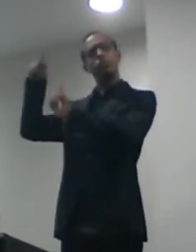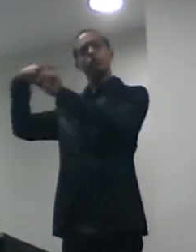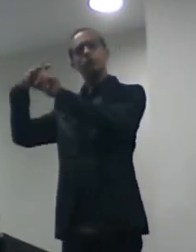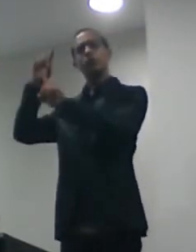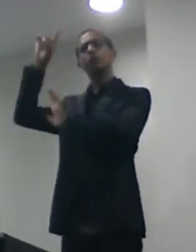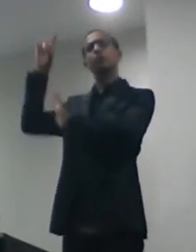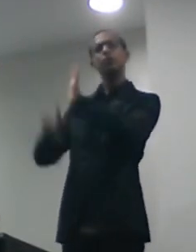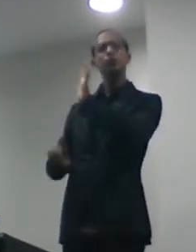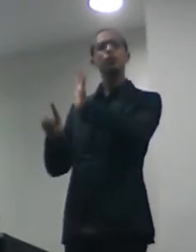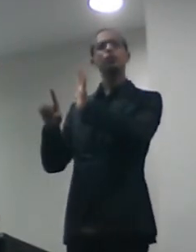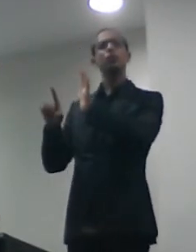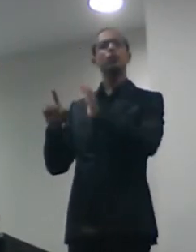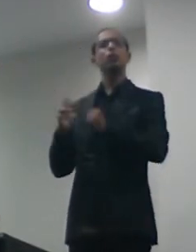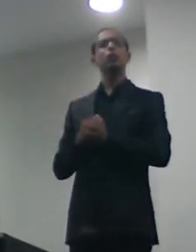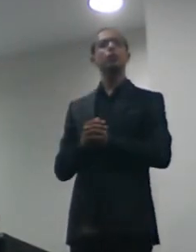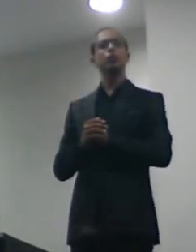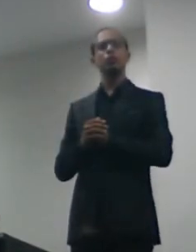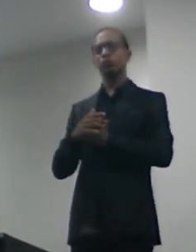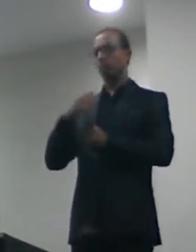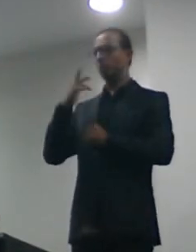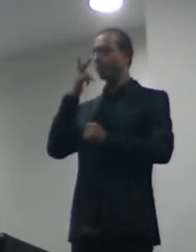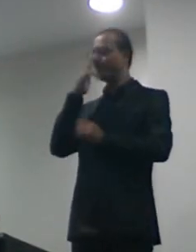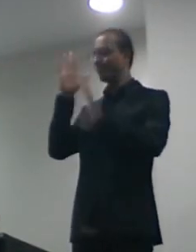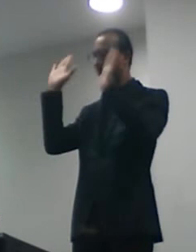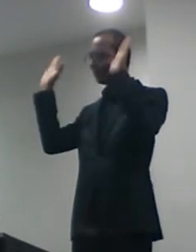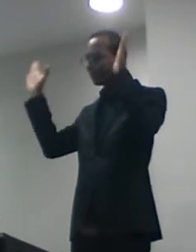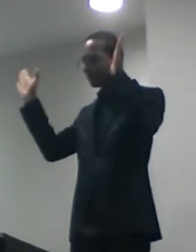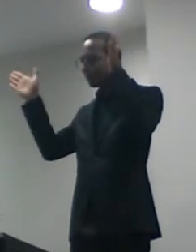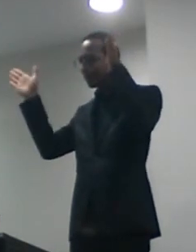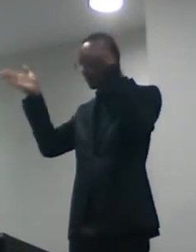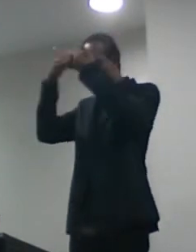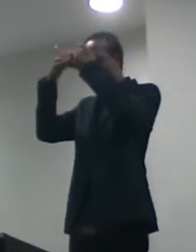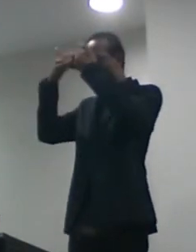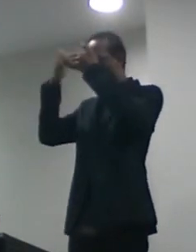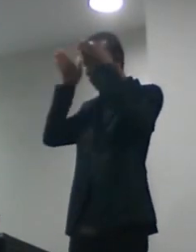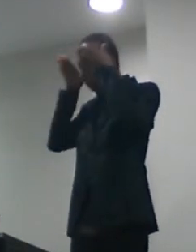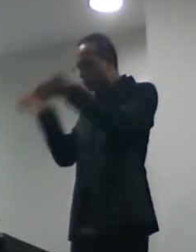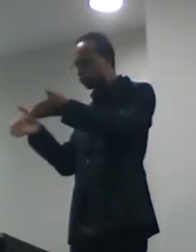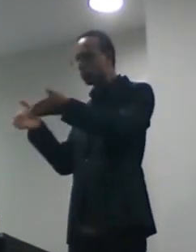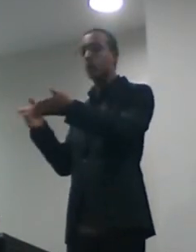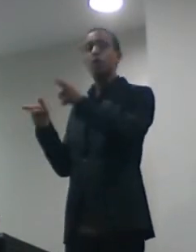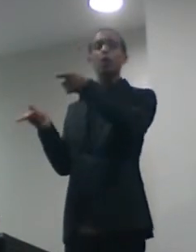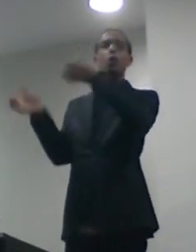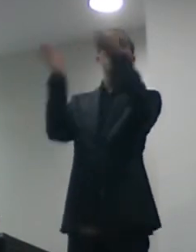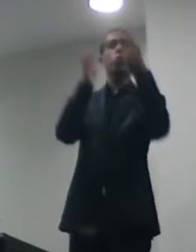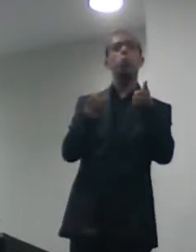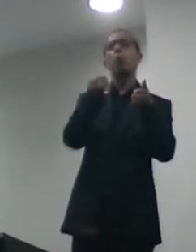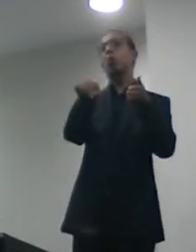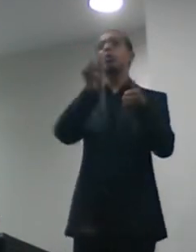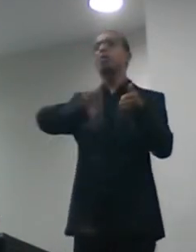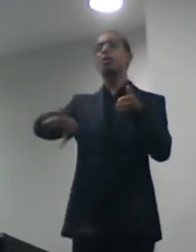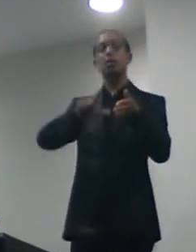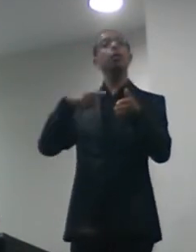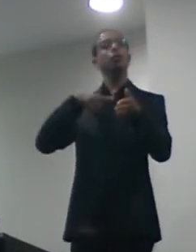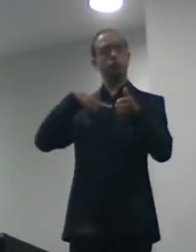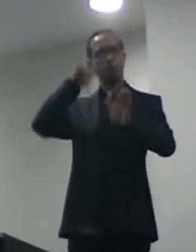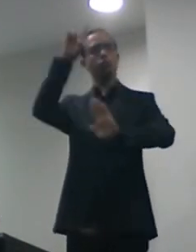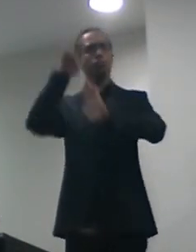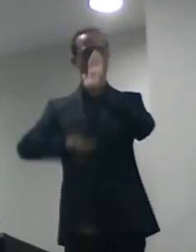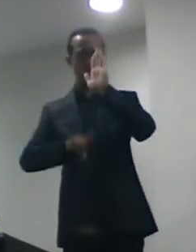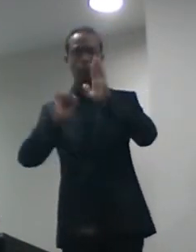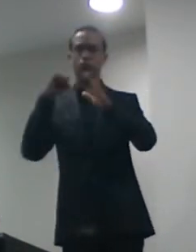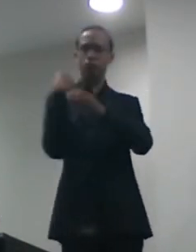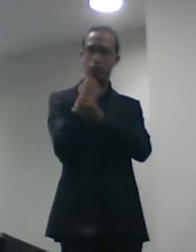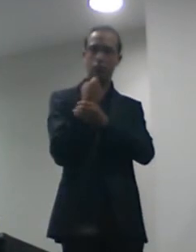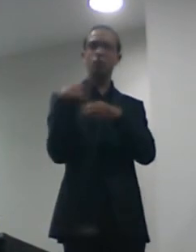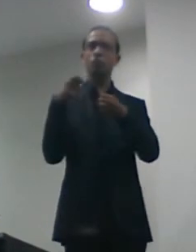direito que é cego, não existe mais nada. Enquanto do Dworkin, não. Ele fala assim, existe um direito garantido, nós vamos